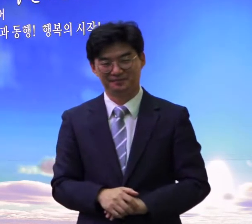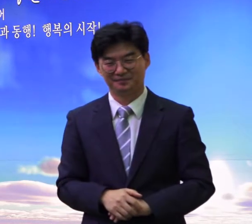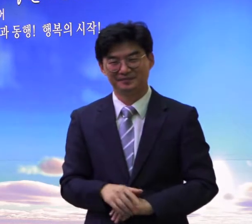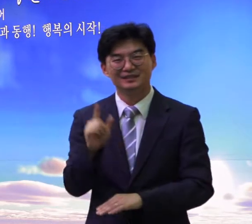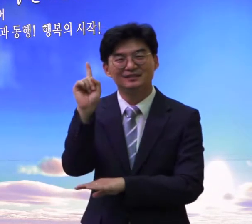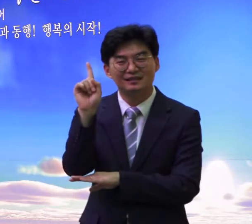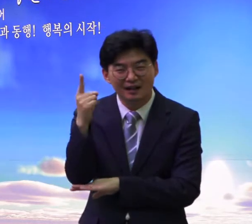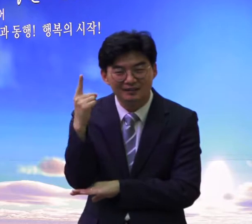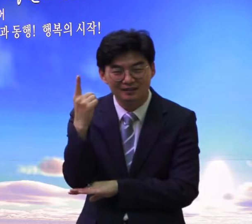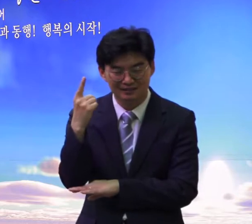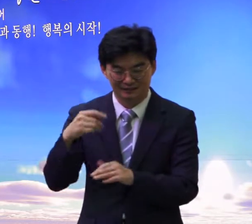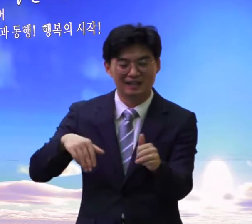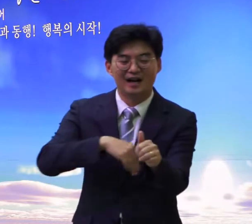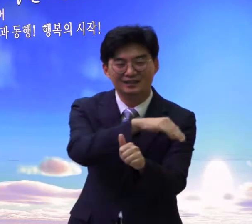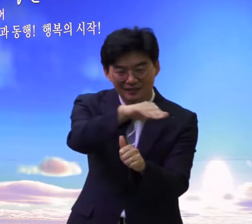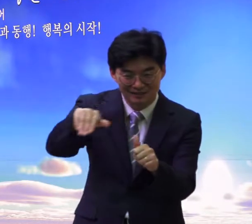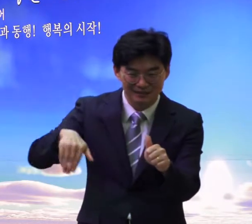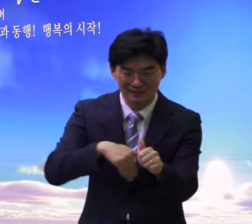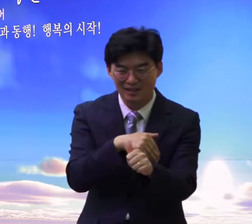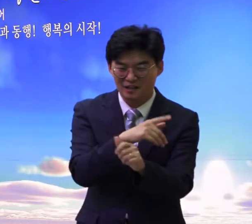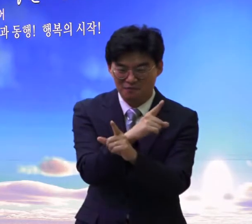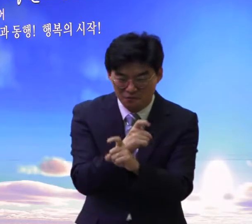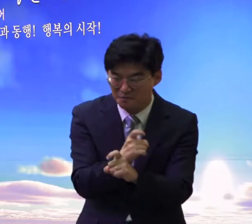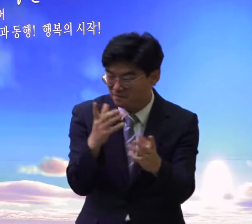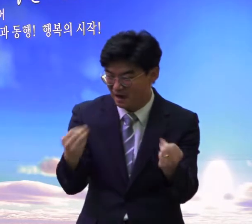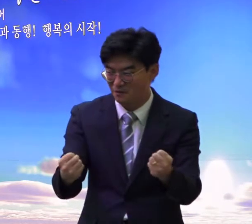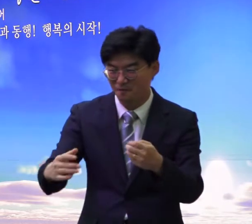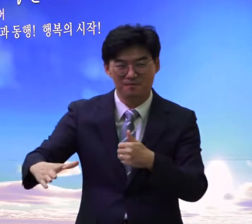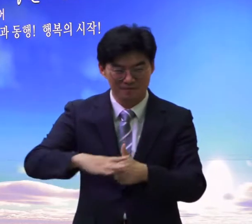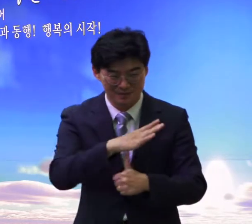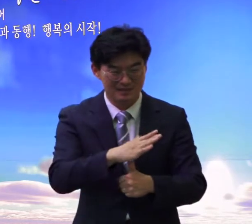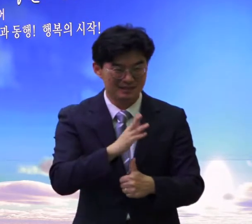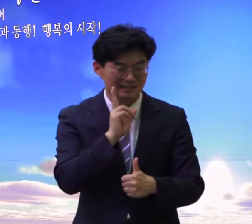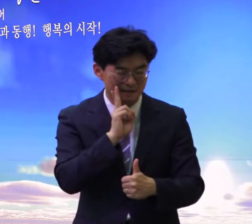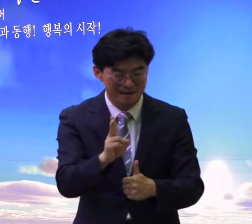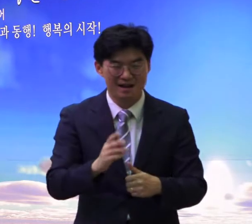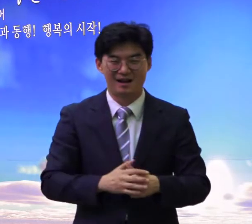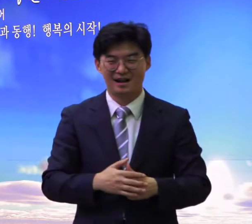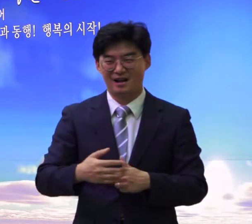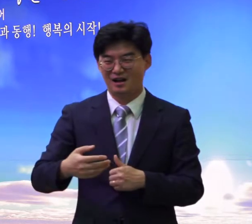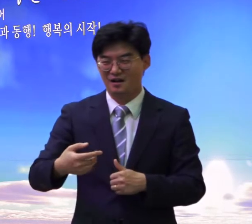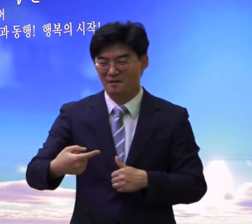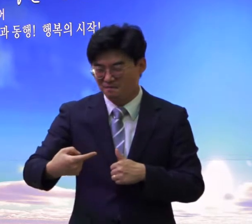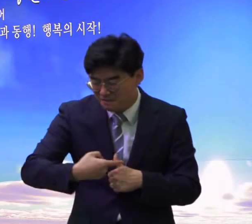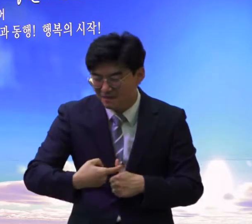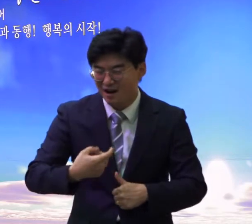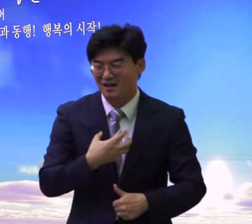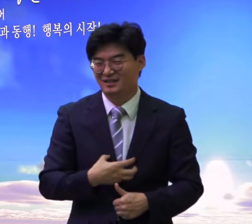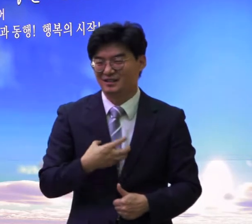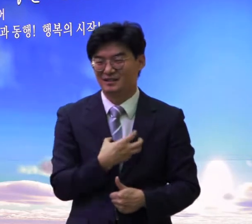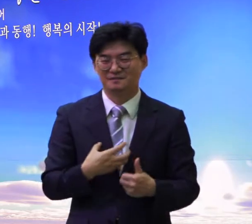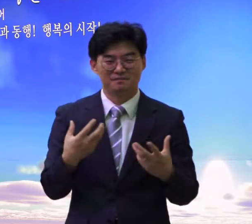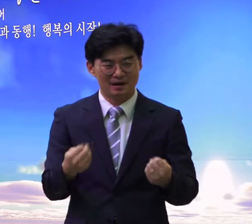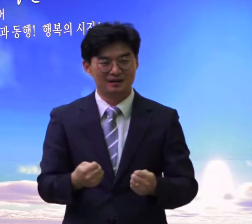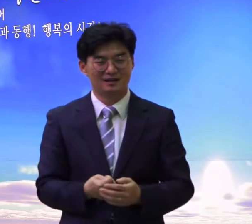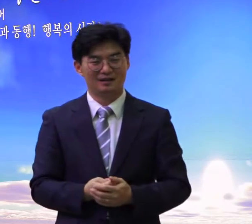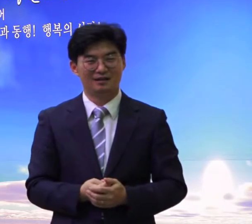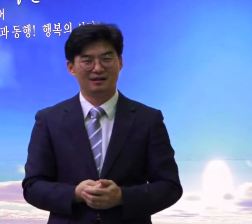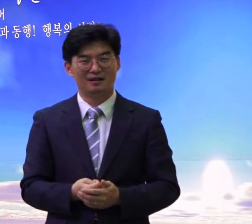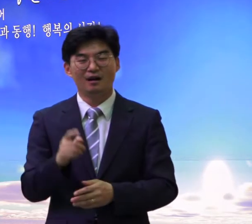다윗은 다윗을 둘러싼 수많은 대적들 때문에 두려움에 쌓여 있습니다. 지금 이 상황에서 다윗이 할 수 있는 것이